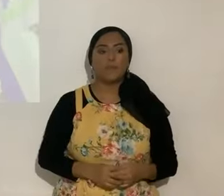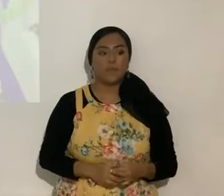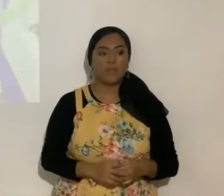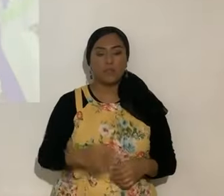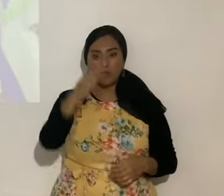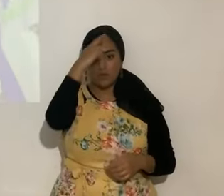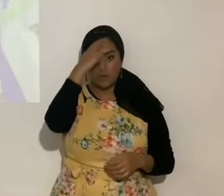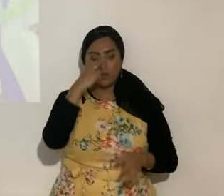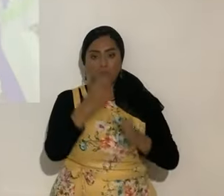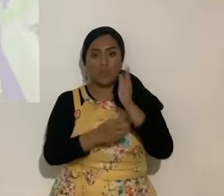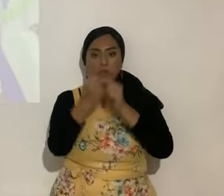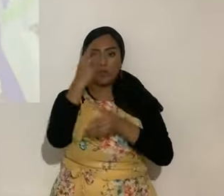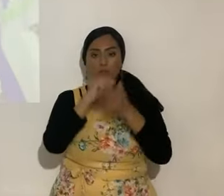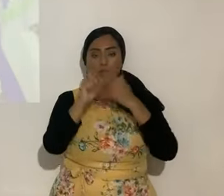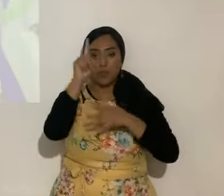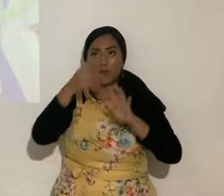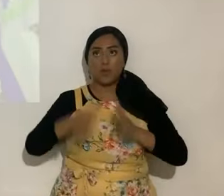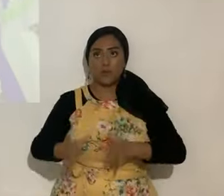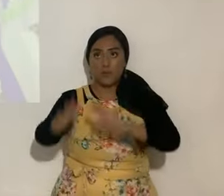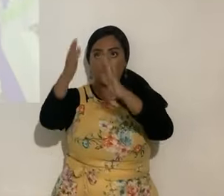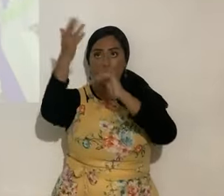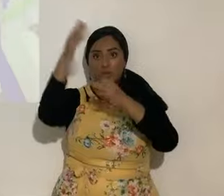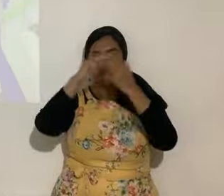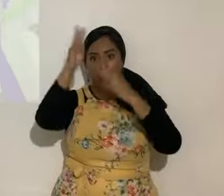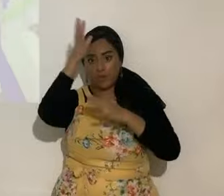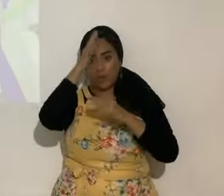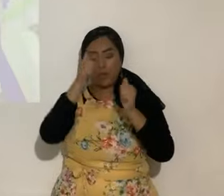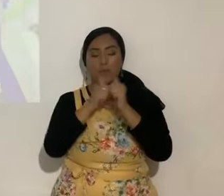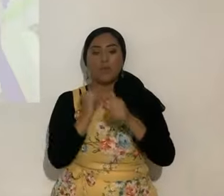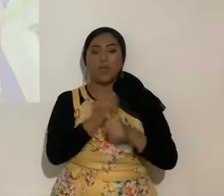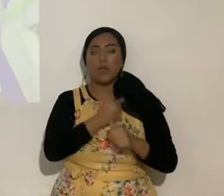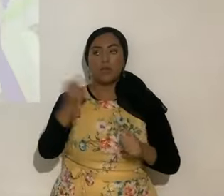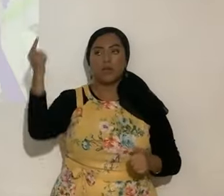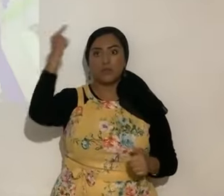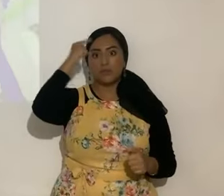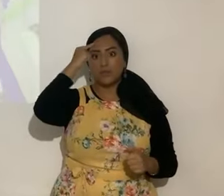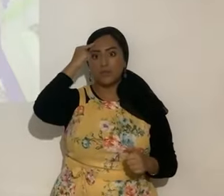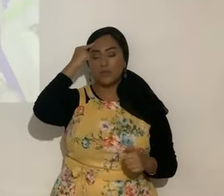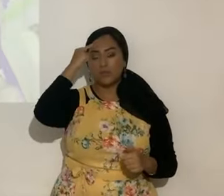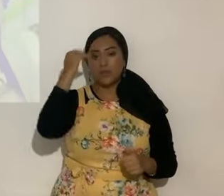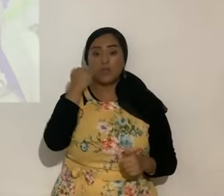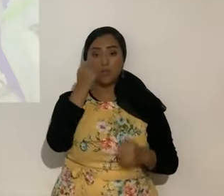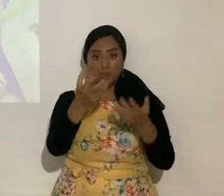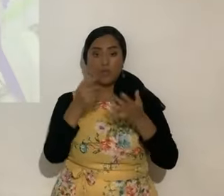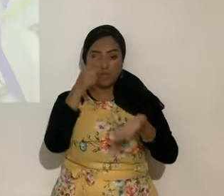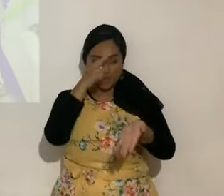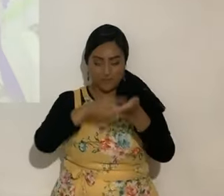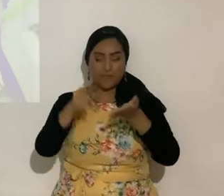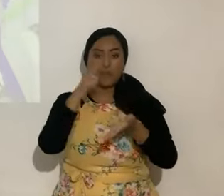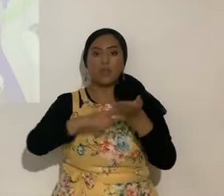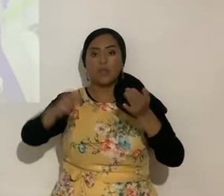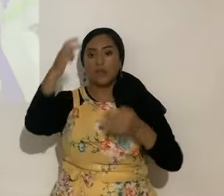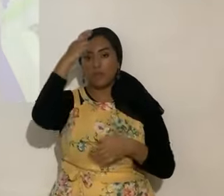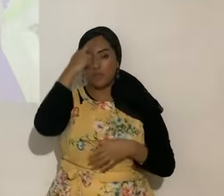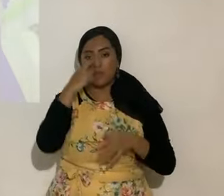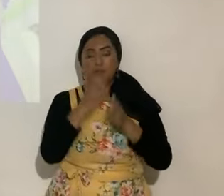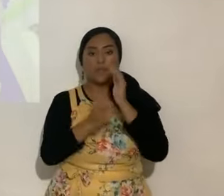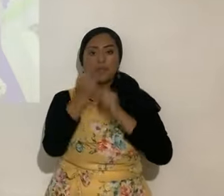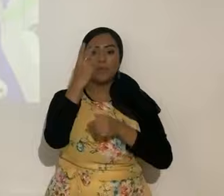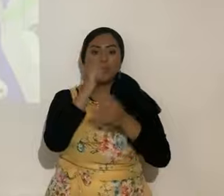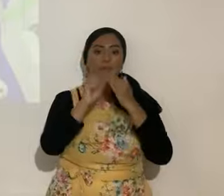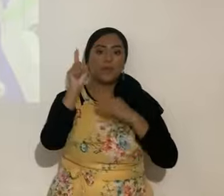en Romanos 12, 1, dice que glorifiquemos al Eterno, con nuestro culto racional, si quieren, vamos para allá, Romanos 12,